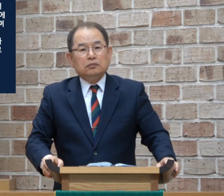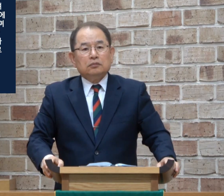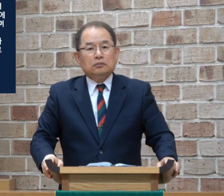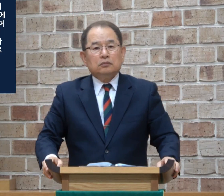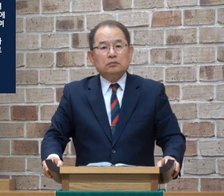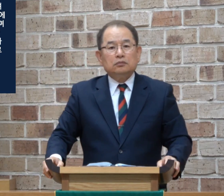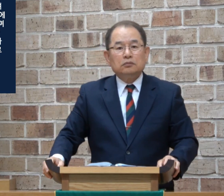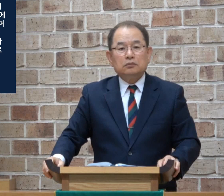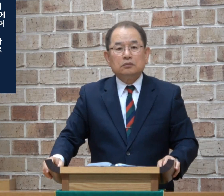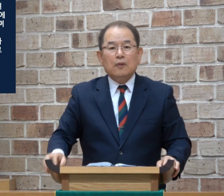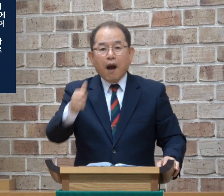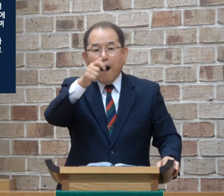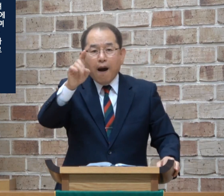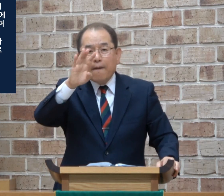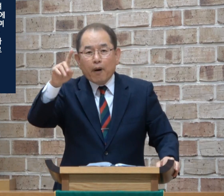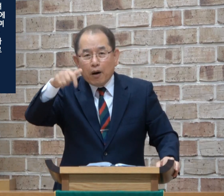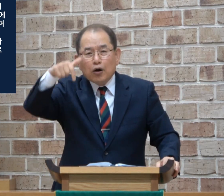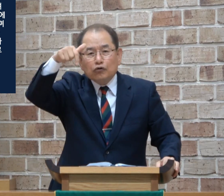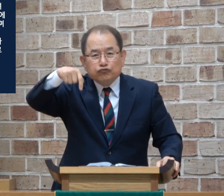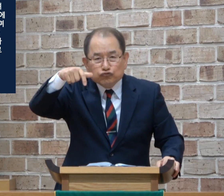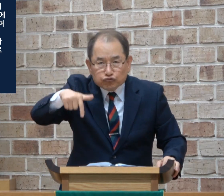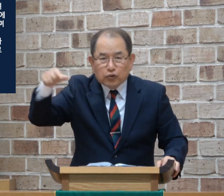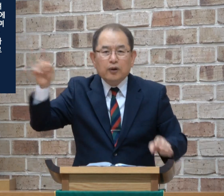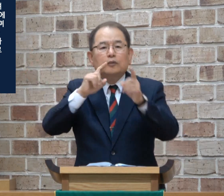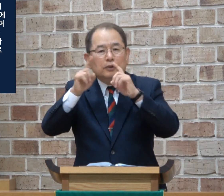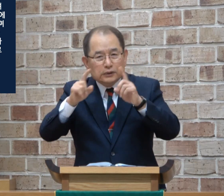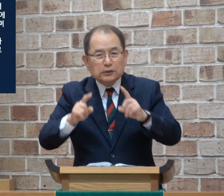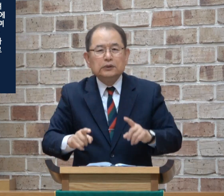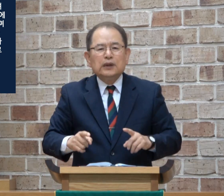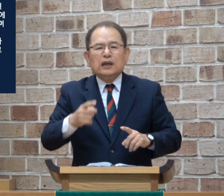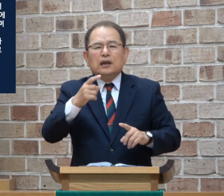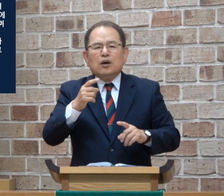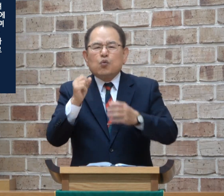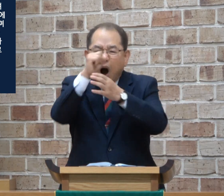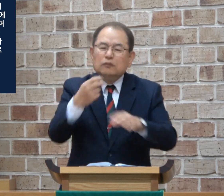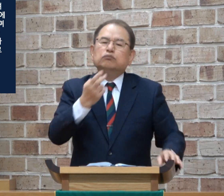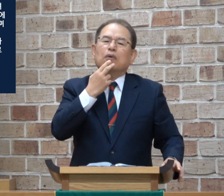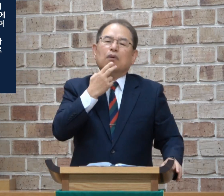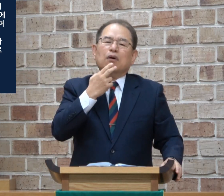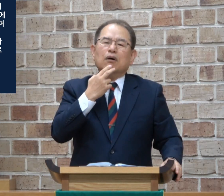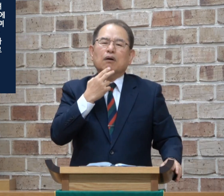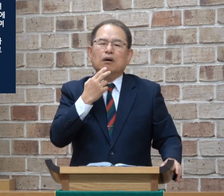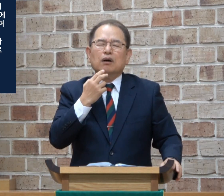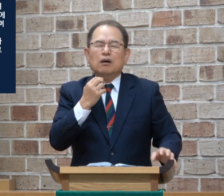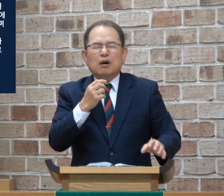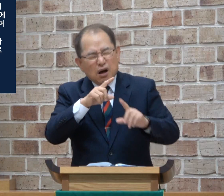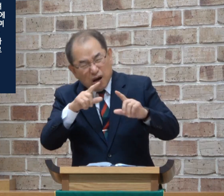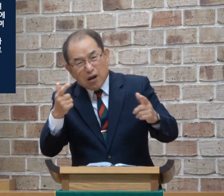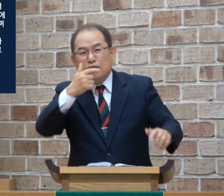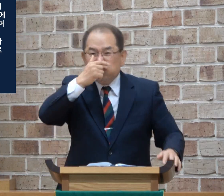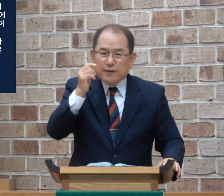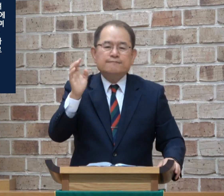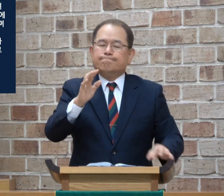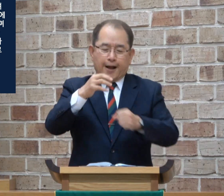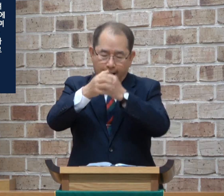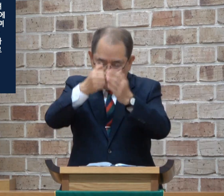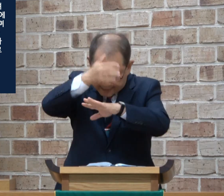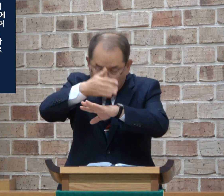하박국 선지자의 이야기입니다. 열매도 없고 부족하지만 하나님께 감사한다는 고백입니다.